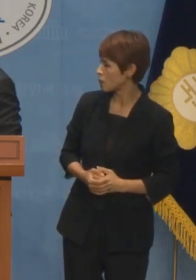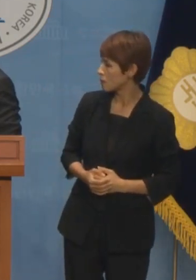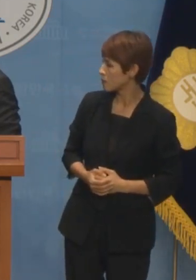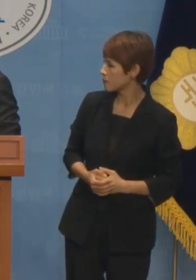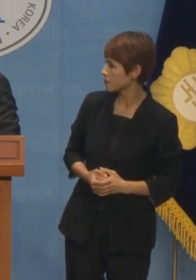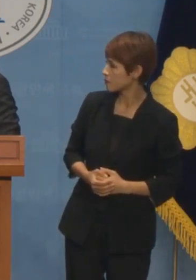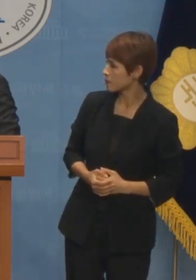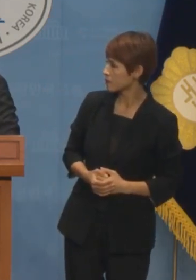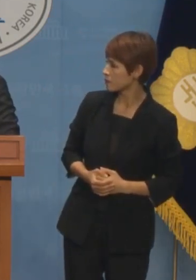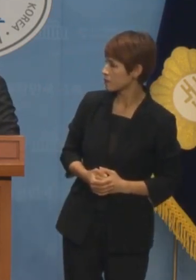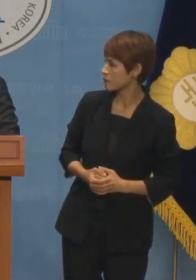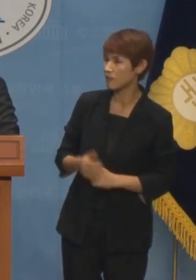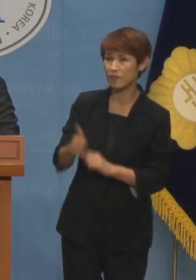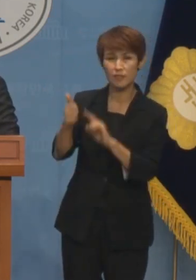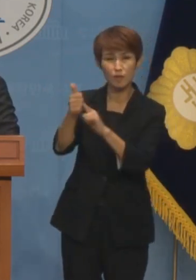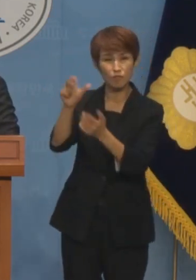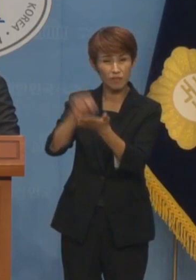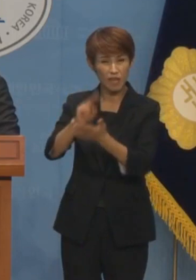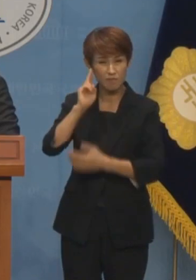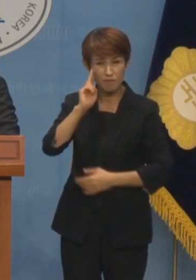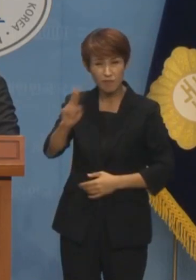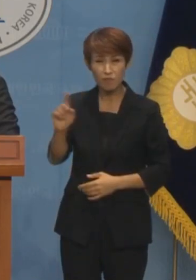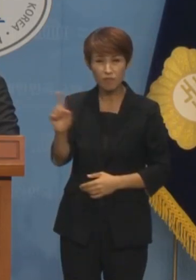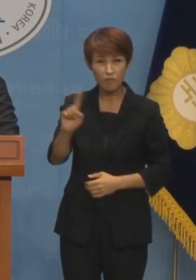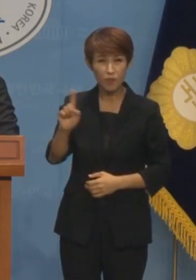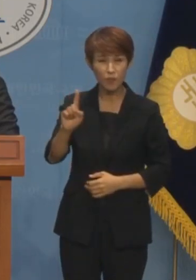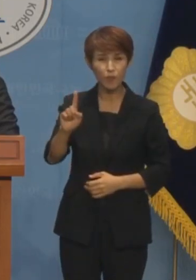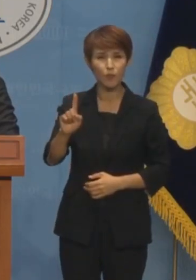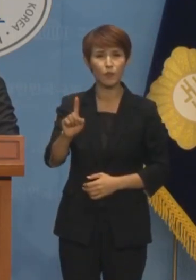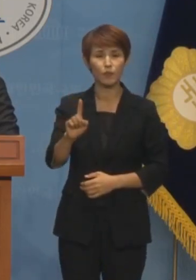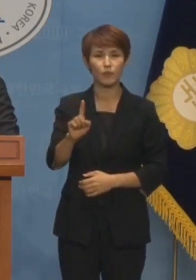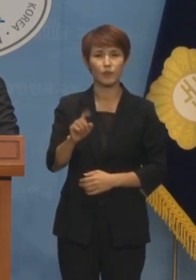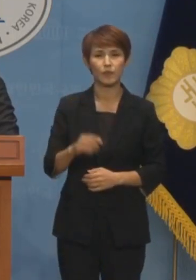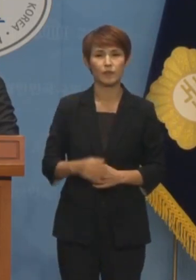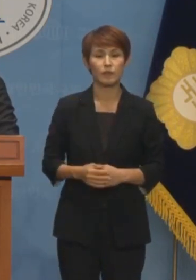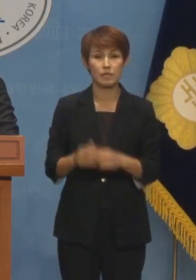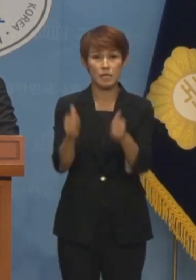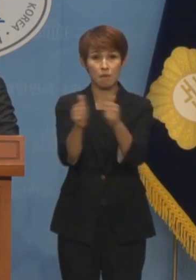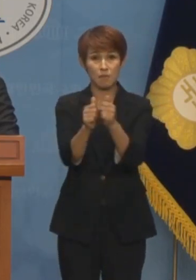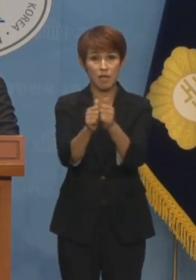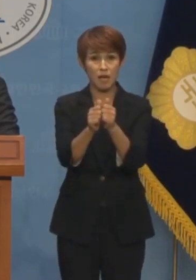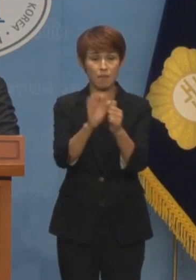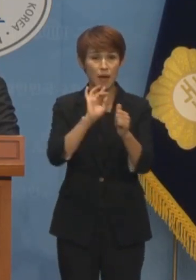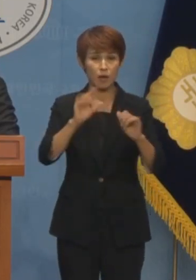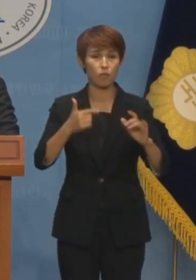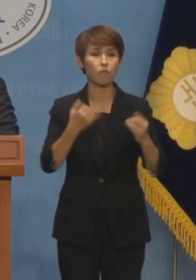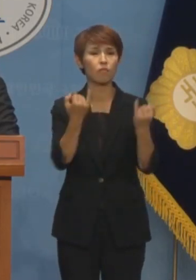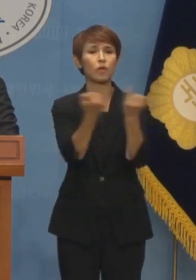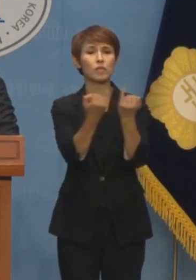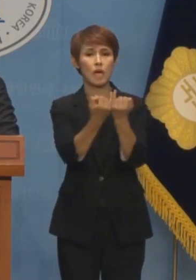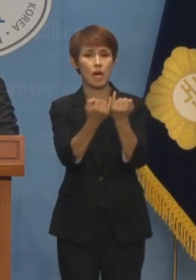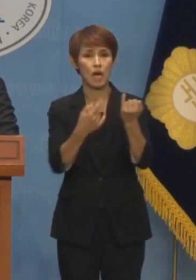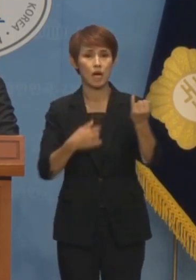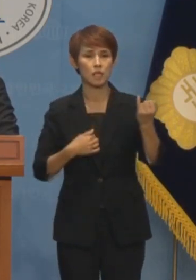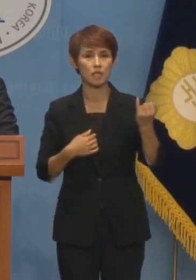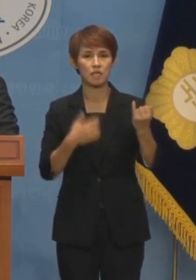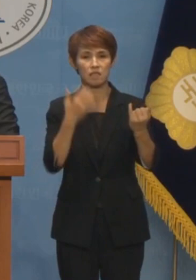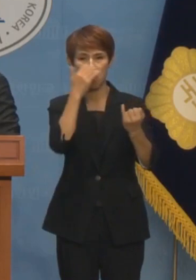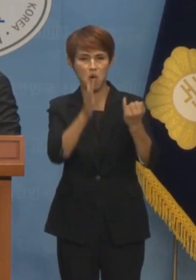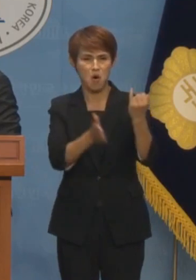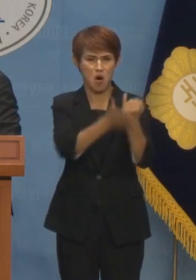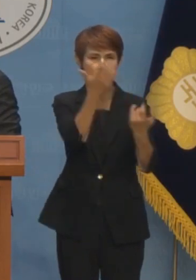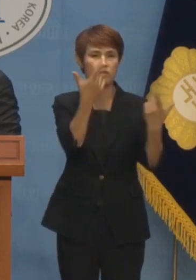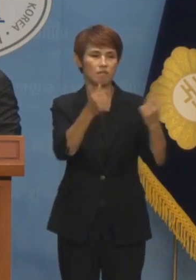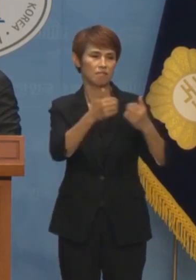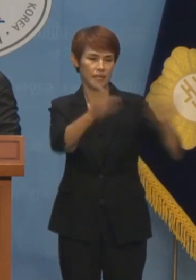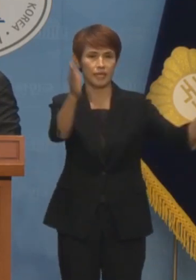근데 이분들의 또 심각한 문제성은 단지 남자들에게만 그런 게 아니고 여성 지지자들에게 성추행성